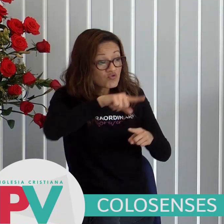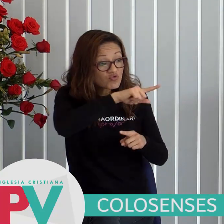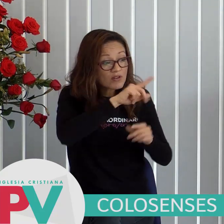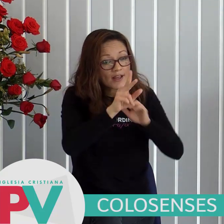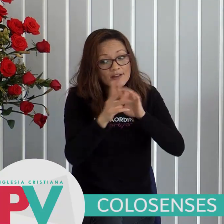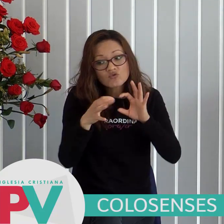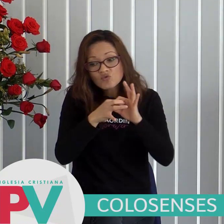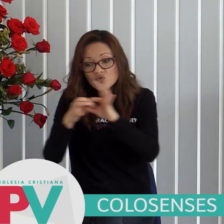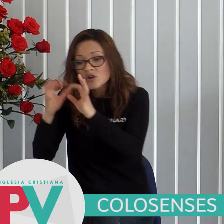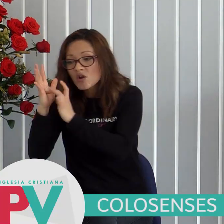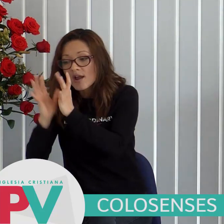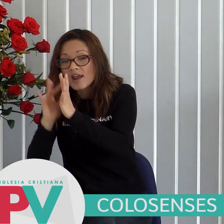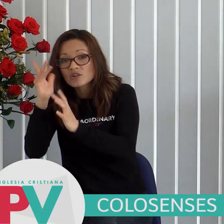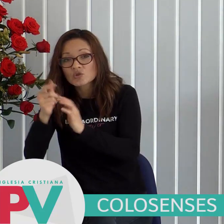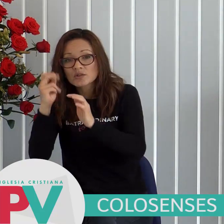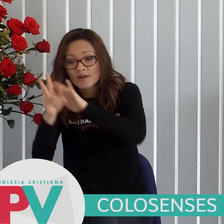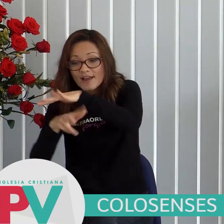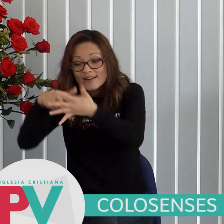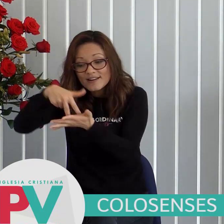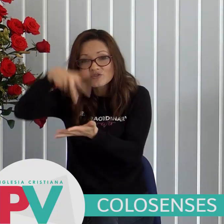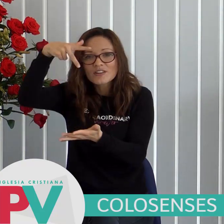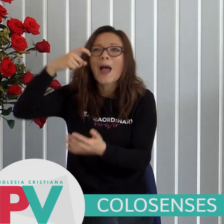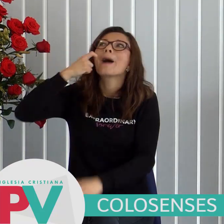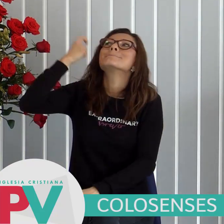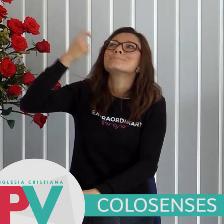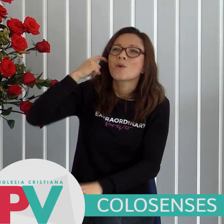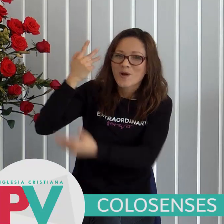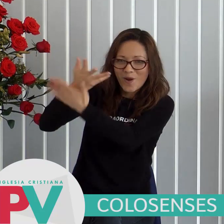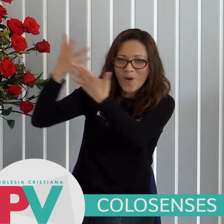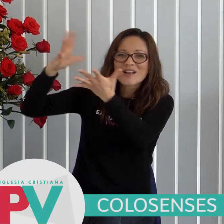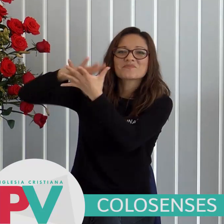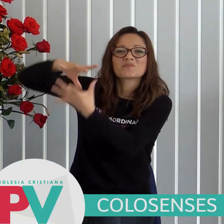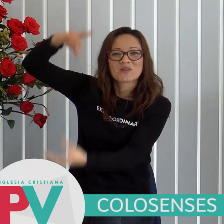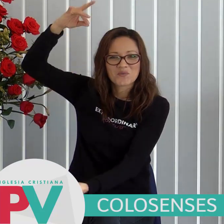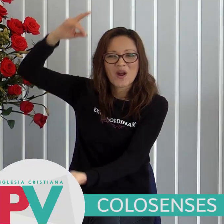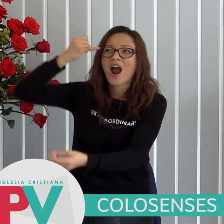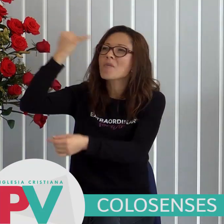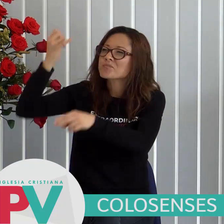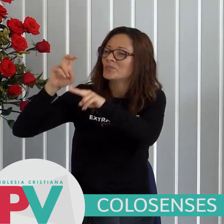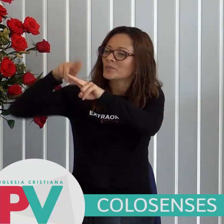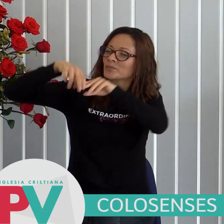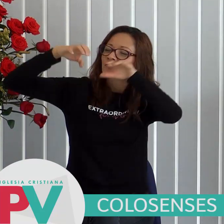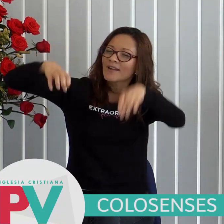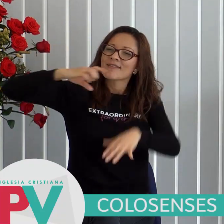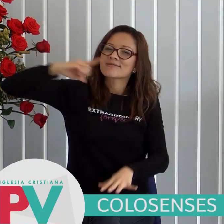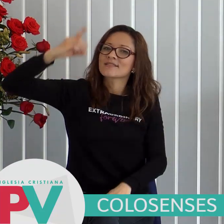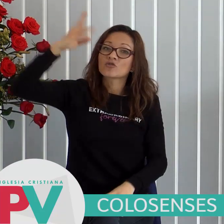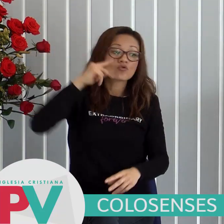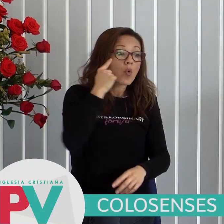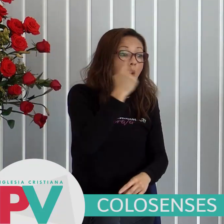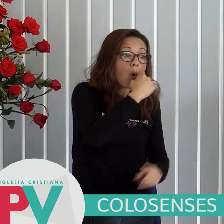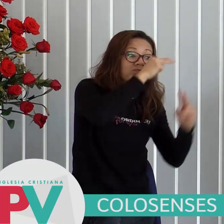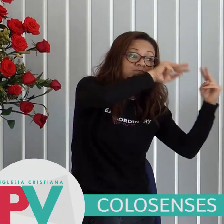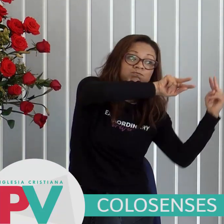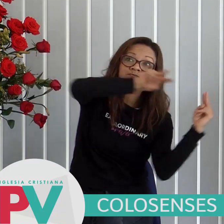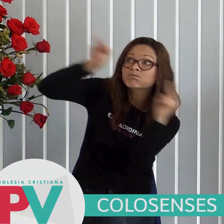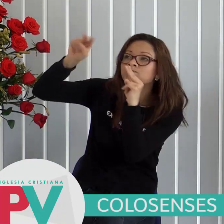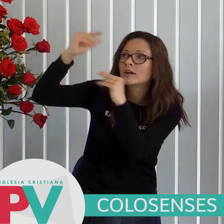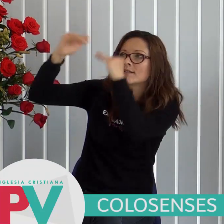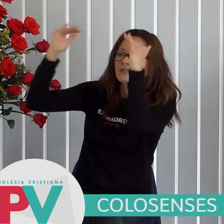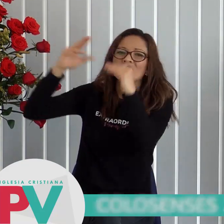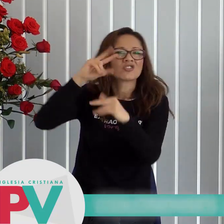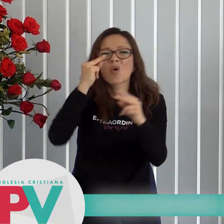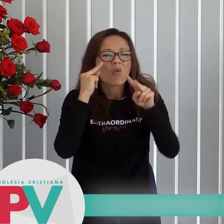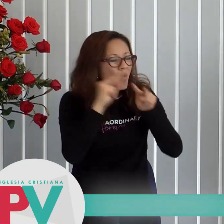Cristo, buscad las cosas de arriba donde está Cristo, sentado a la diestra de Dios. Poned la mira en las cosas de arriba y